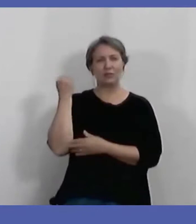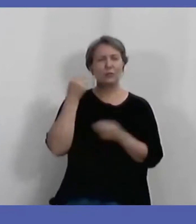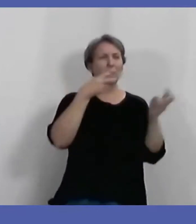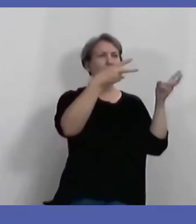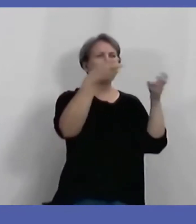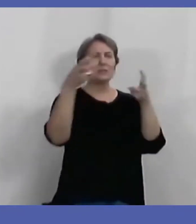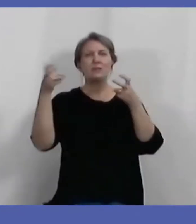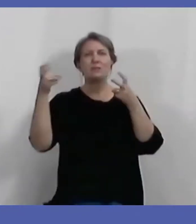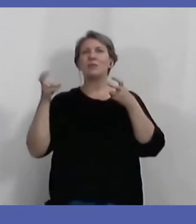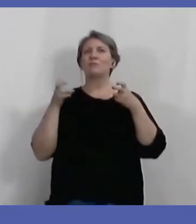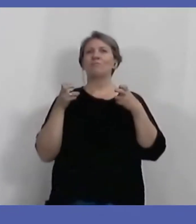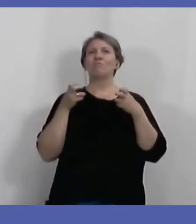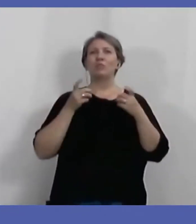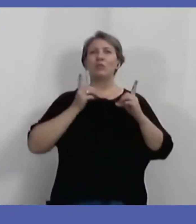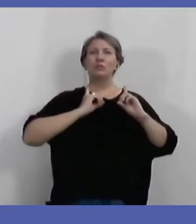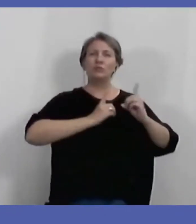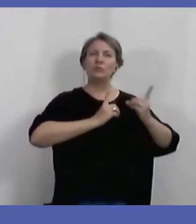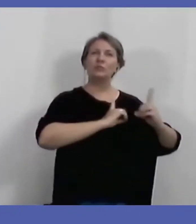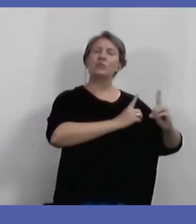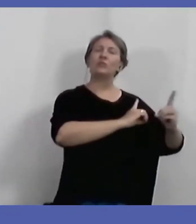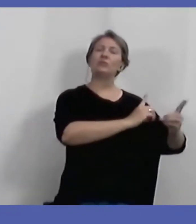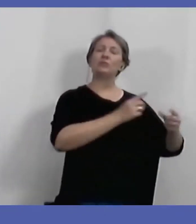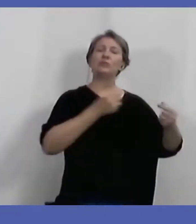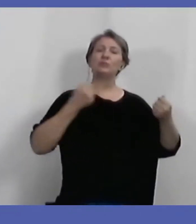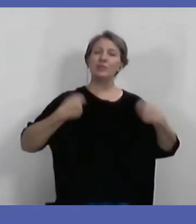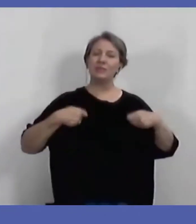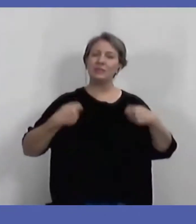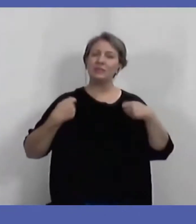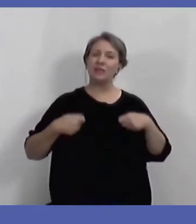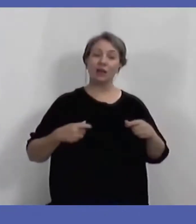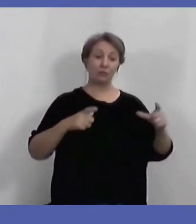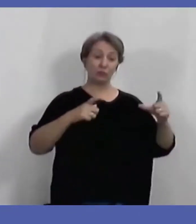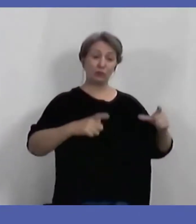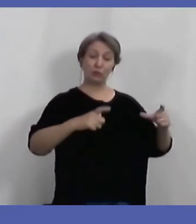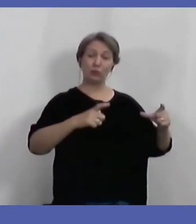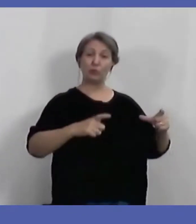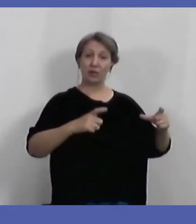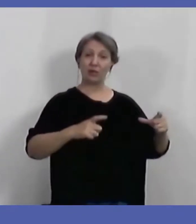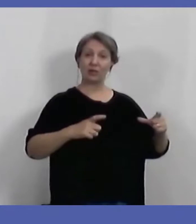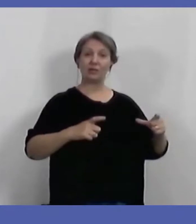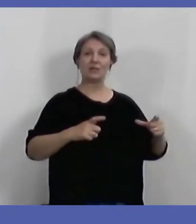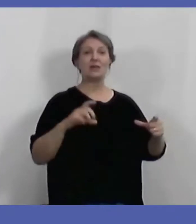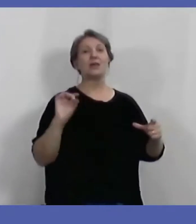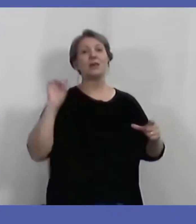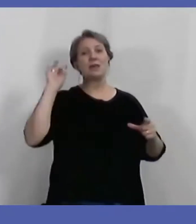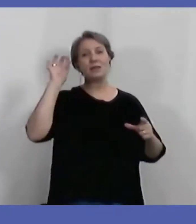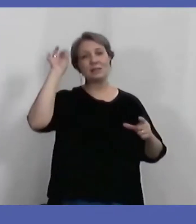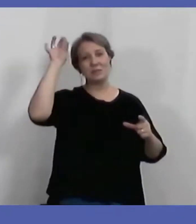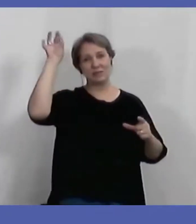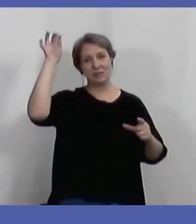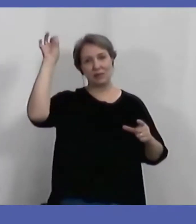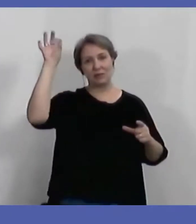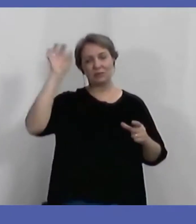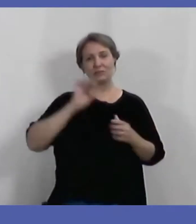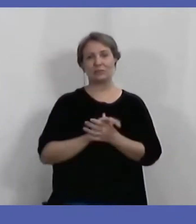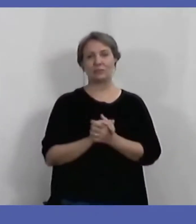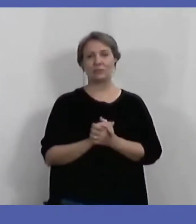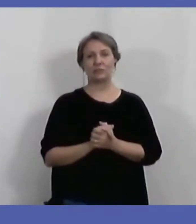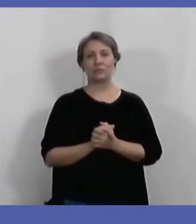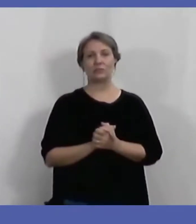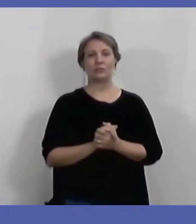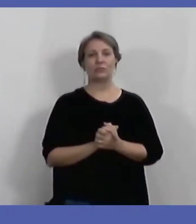Filipe e perguntou-lhes: quem diz o povo ser o Filho do Homem? E